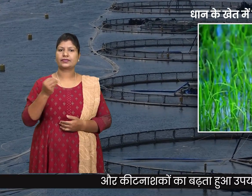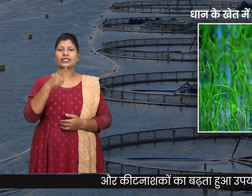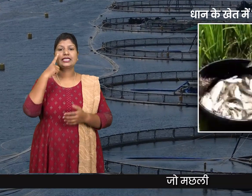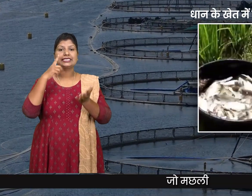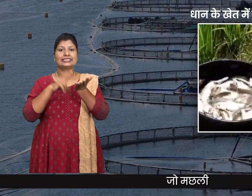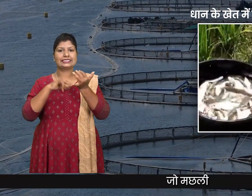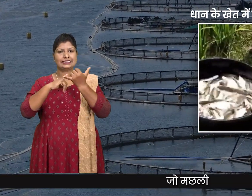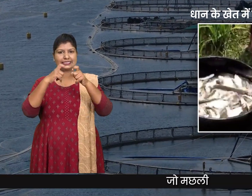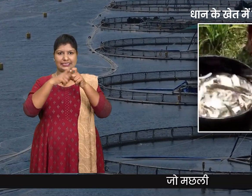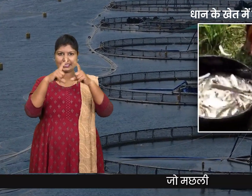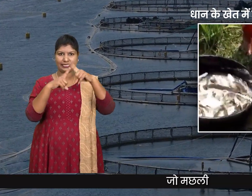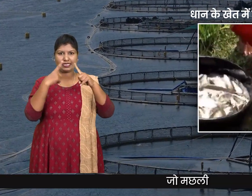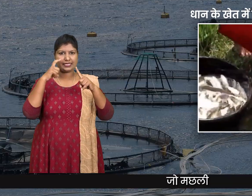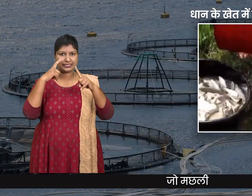जो मछली